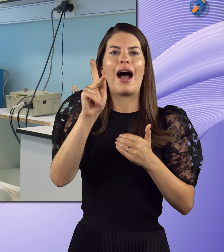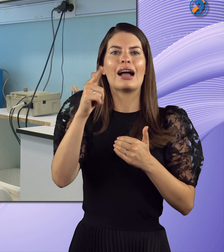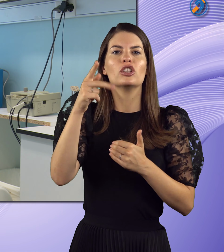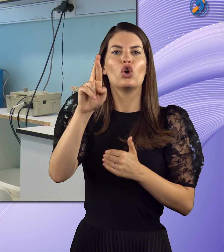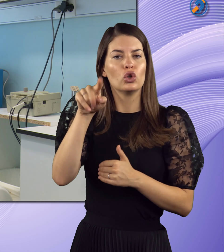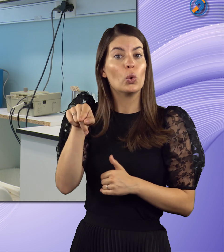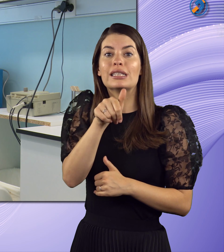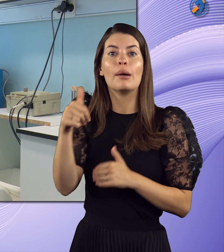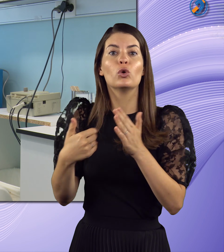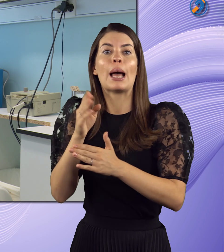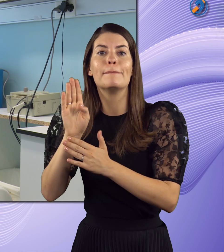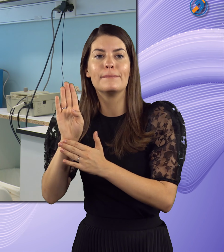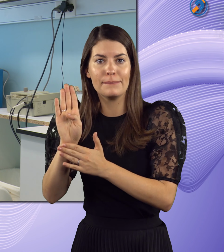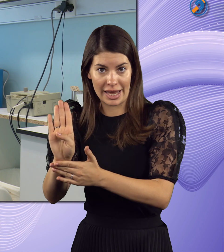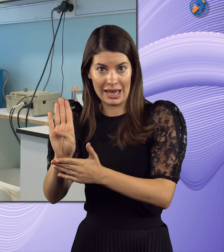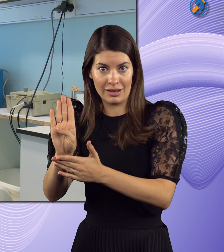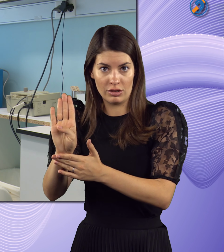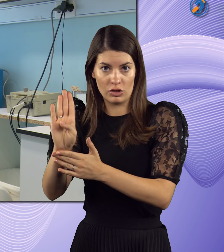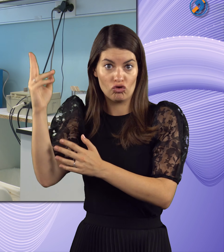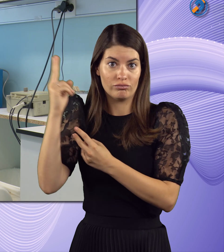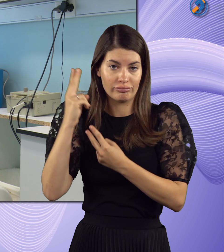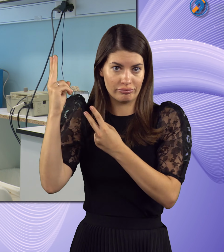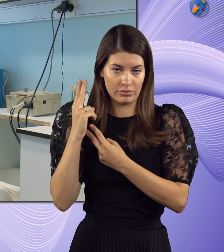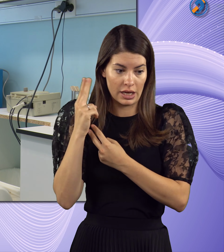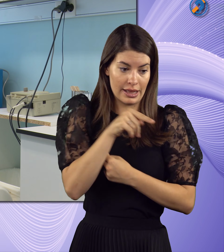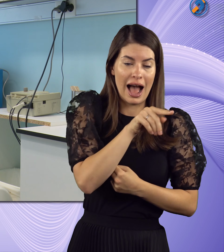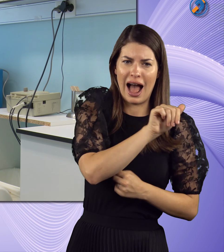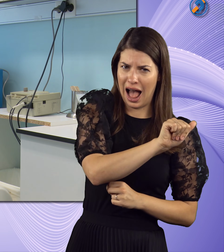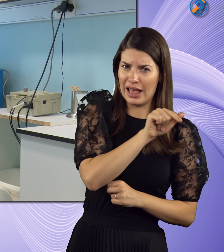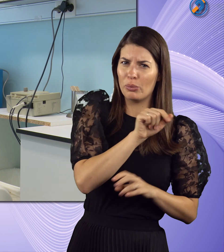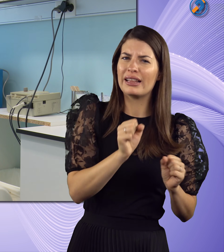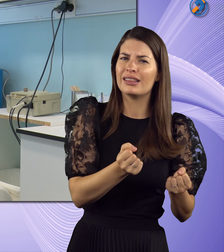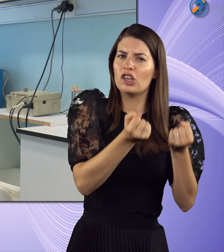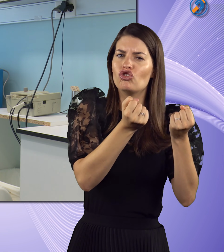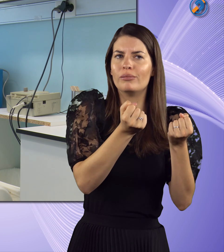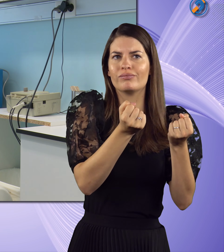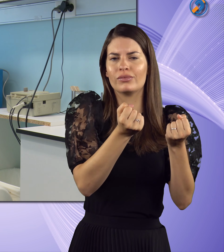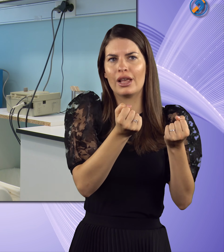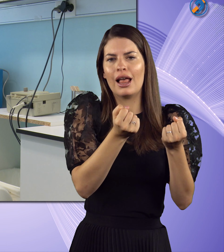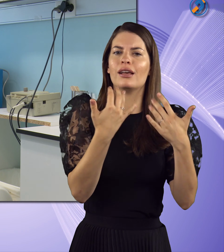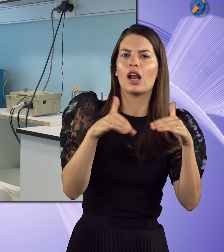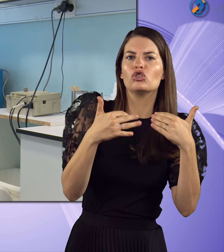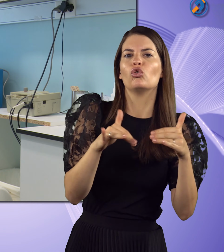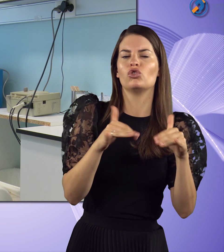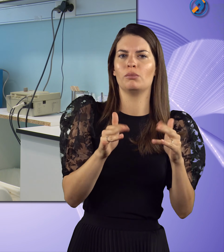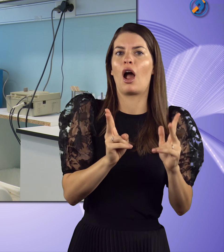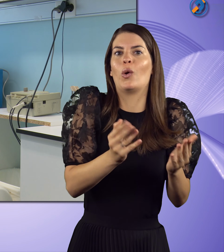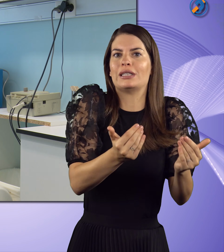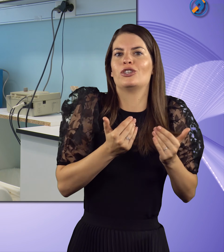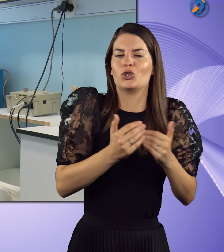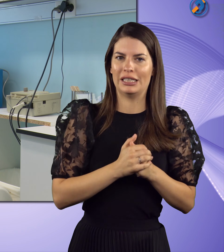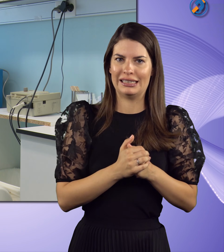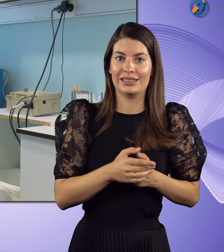zaščiti pred UVB žarki. Zaščita pred UVA žarki jo je težje tako natančno opredeliti